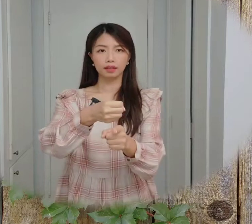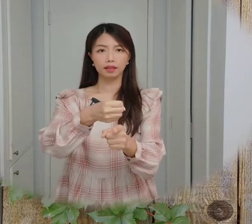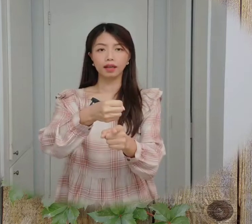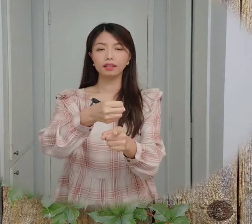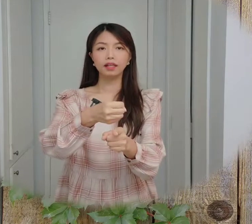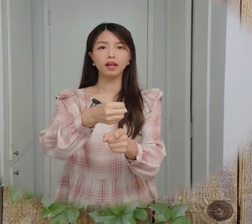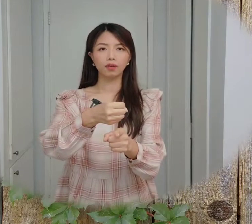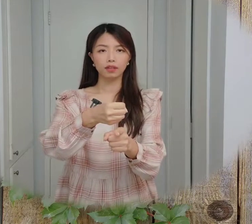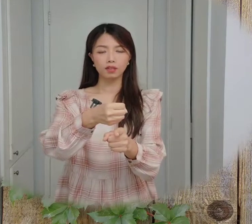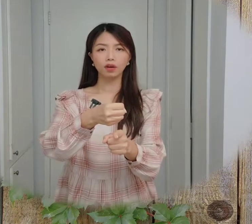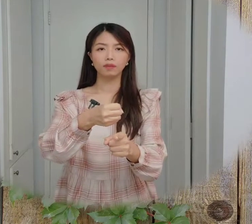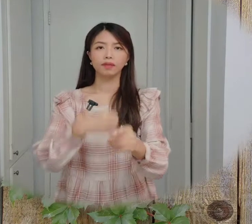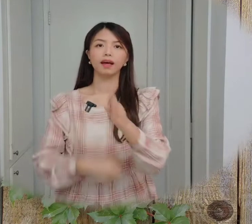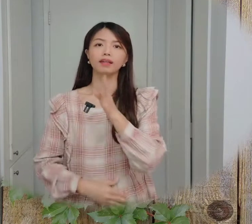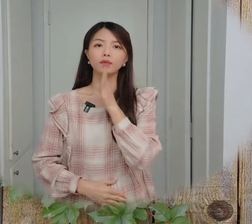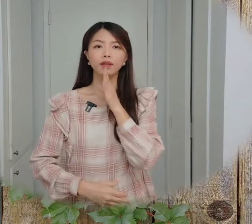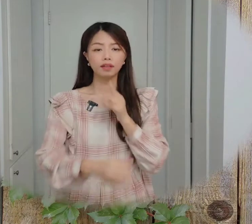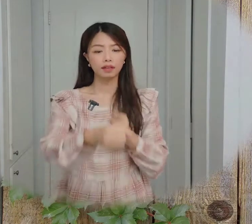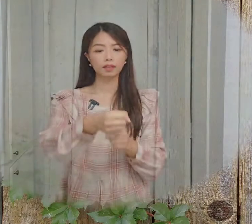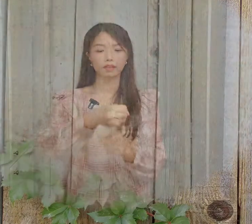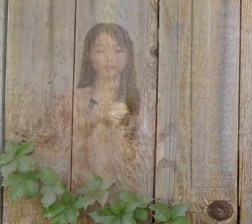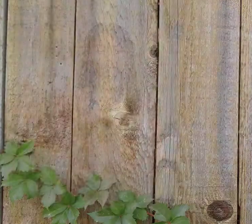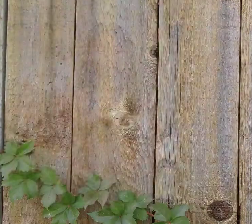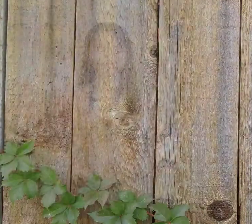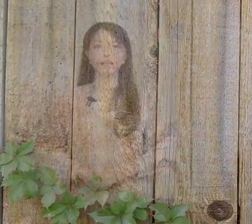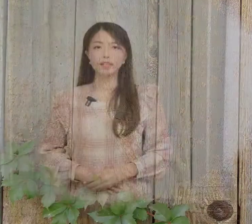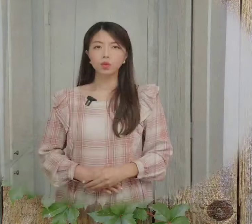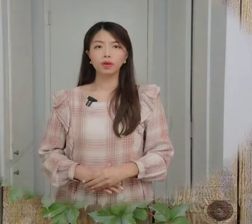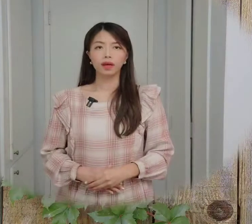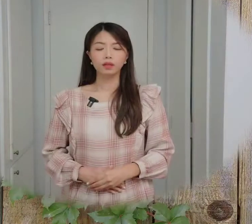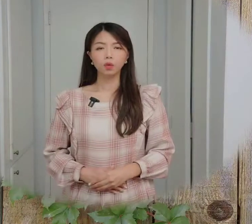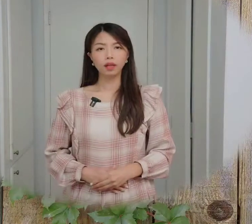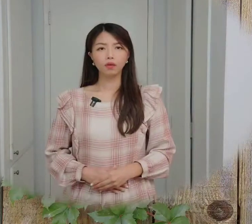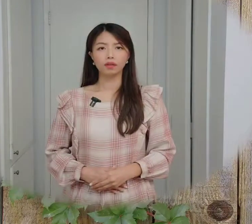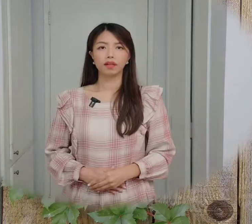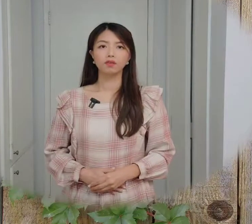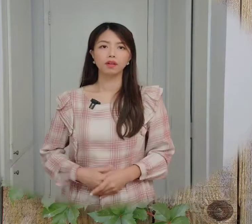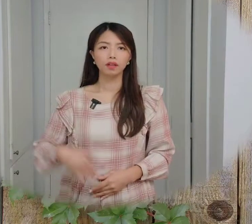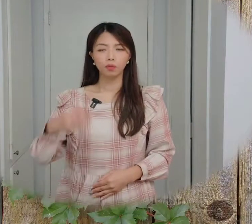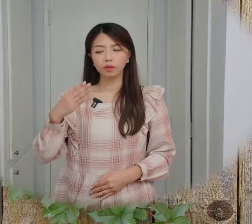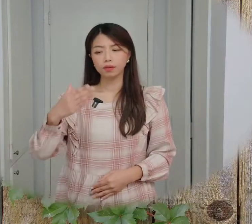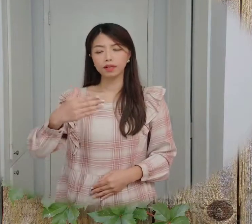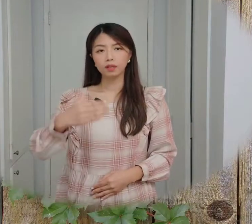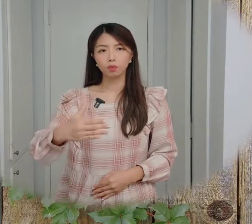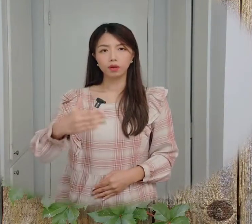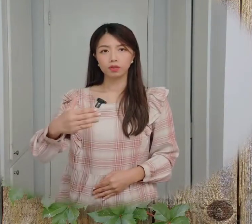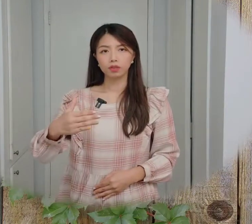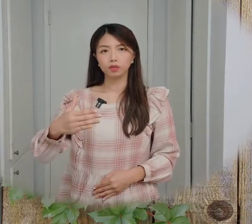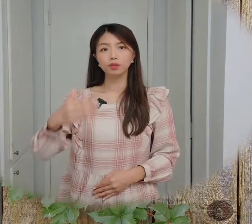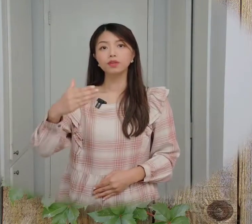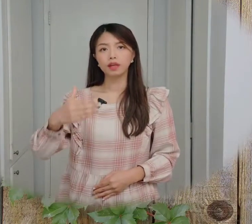뜻, 진리라고 하는 뜻의 수어가 됩니다. 참된 뜻, 진리 속에, 속이라고 하는 뜻의 수어는 왼손은 살짝